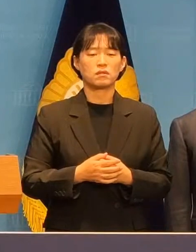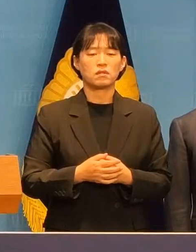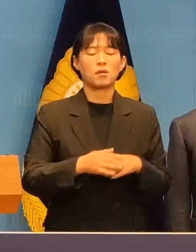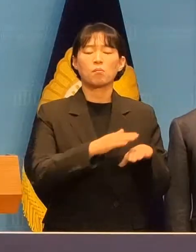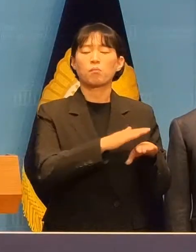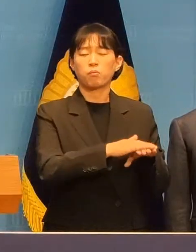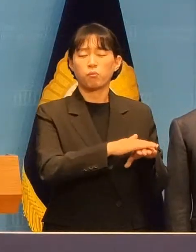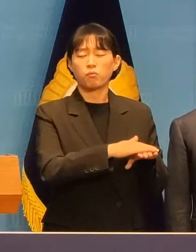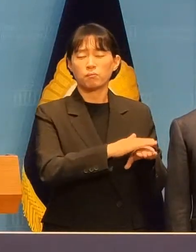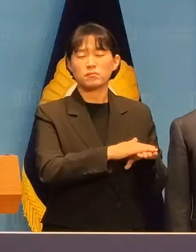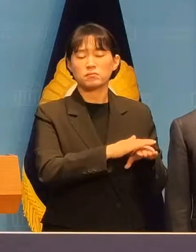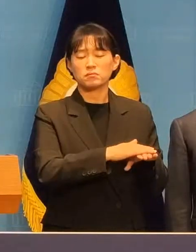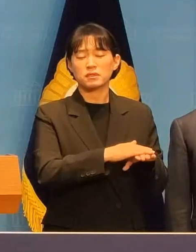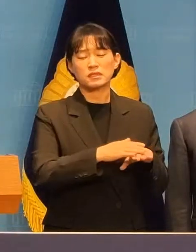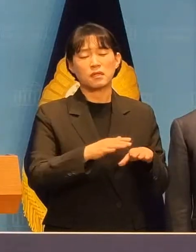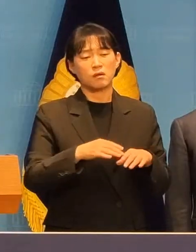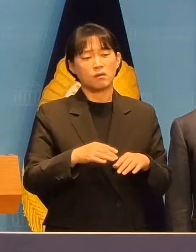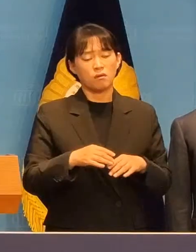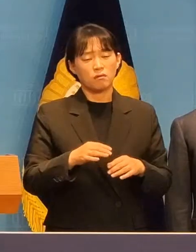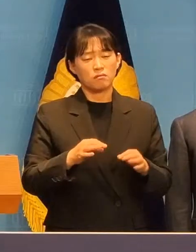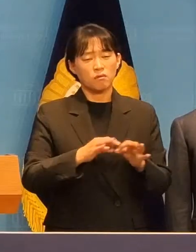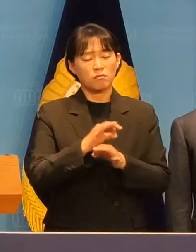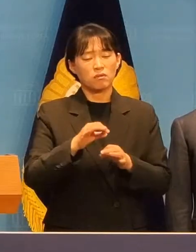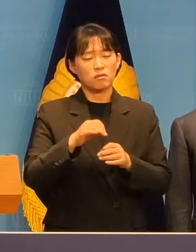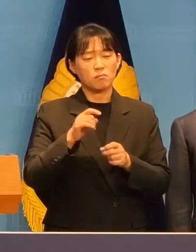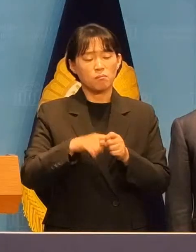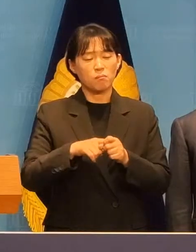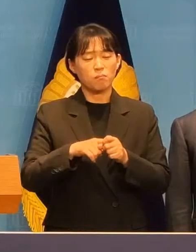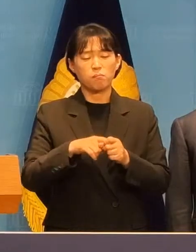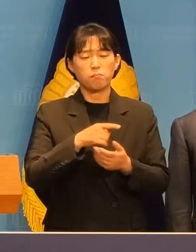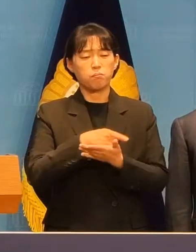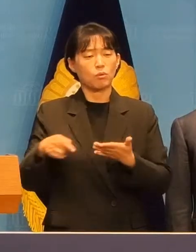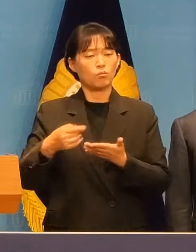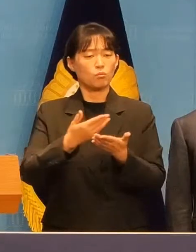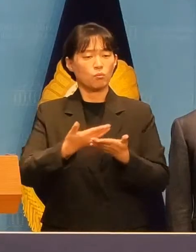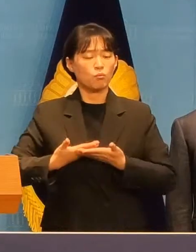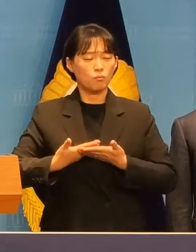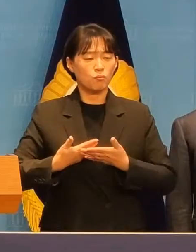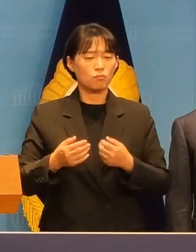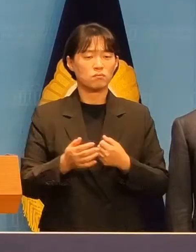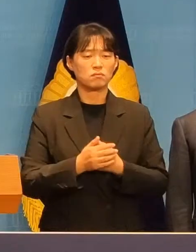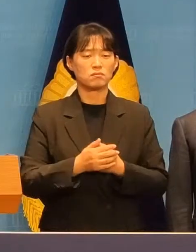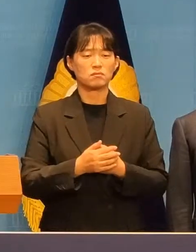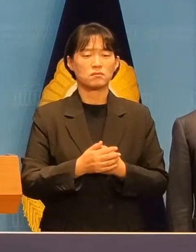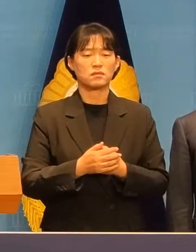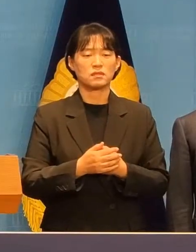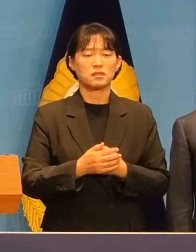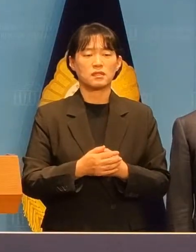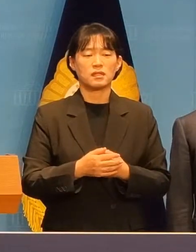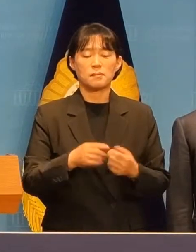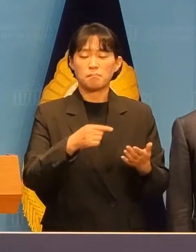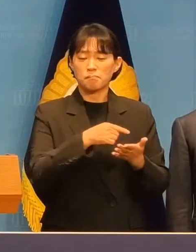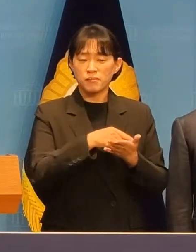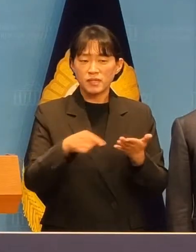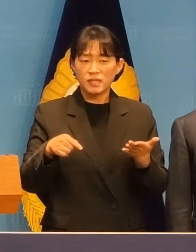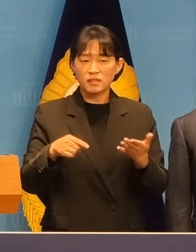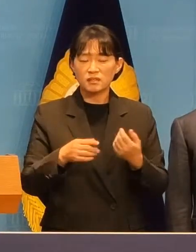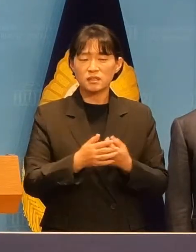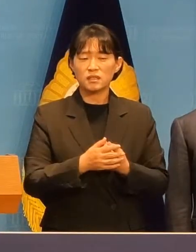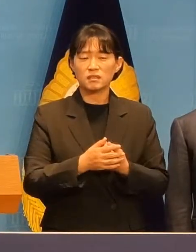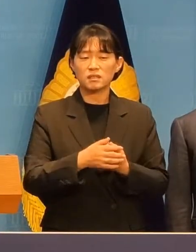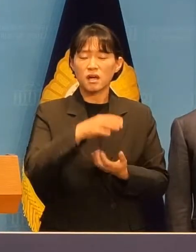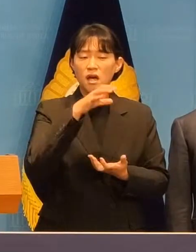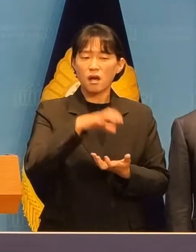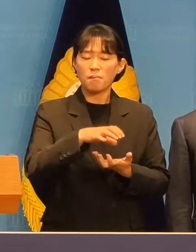보관하면서 유족들에게 경제적 피해를 주었습니다. 피해 수령액은 총